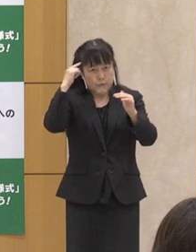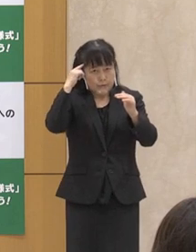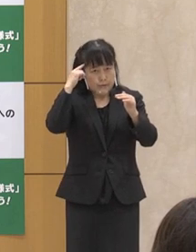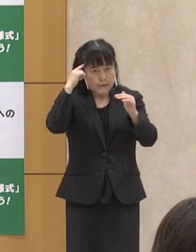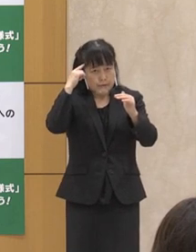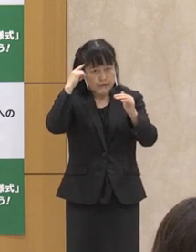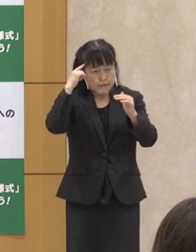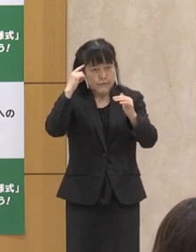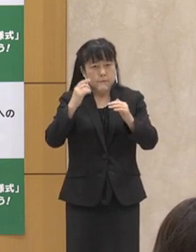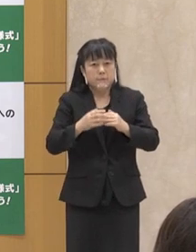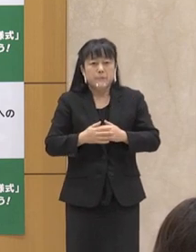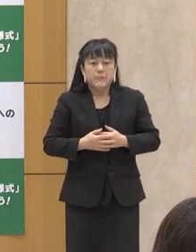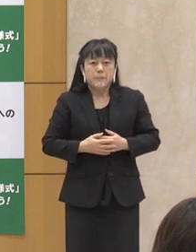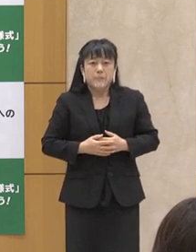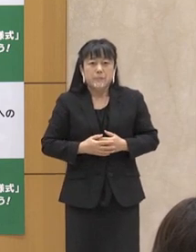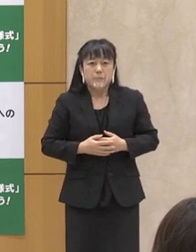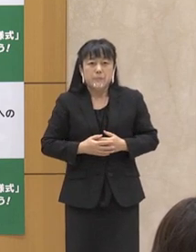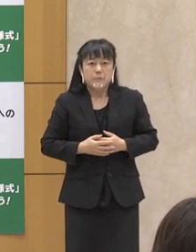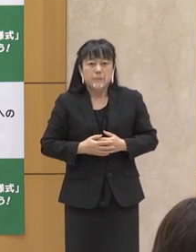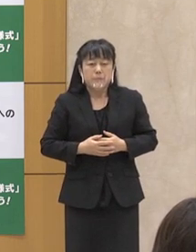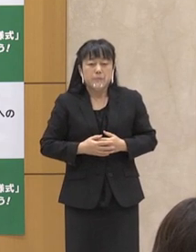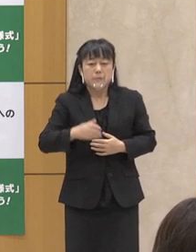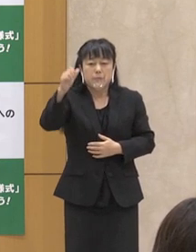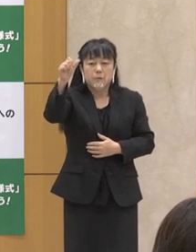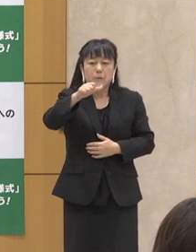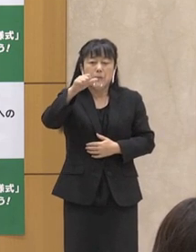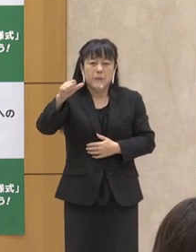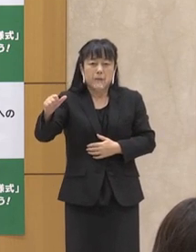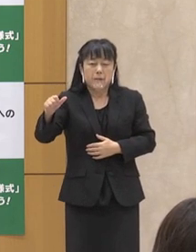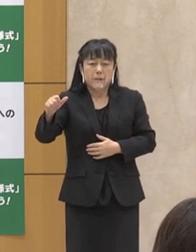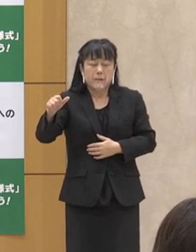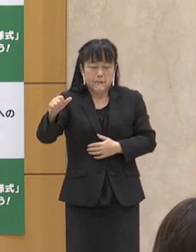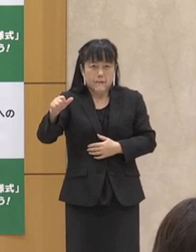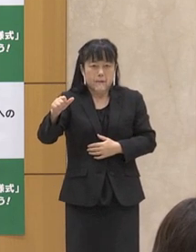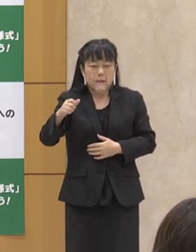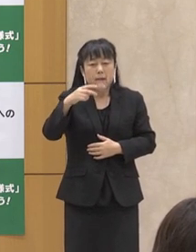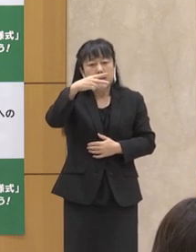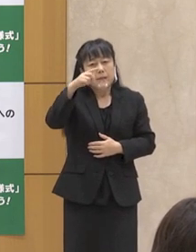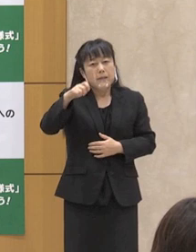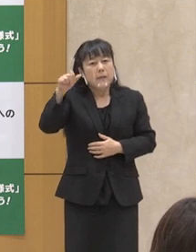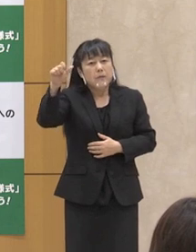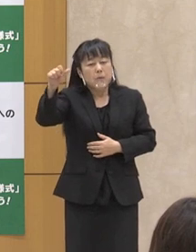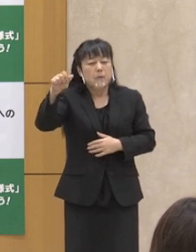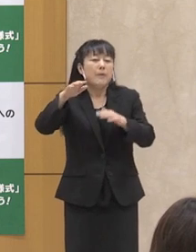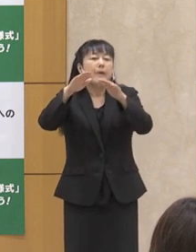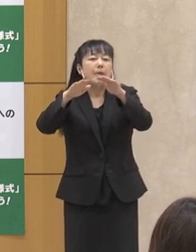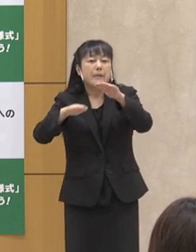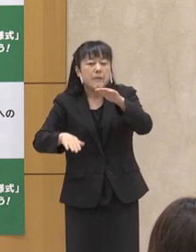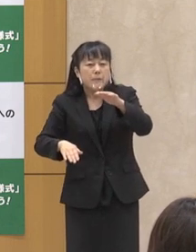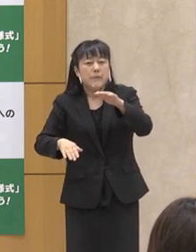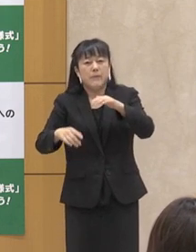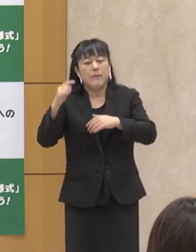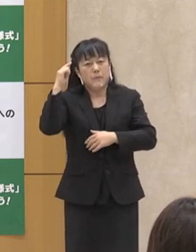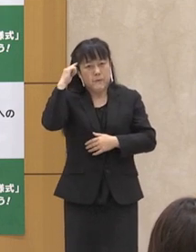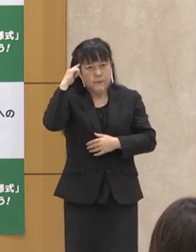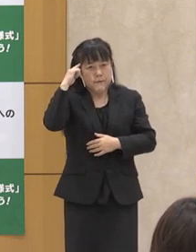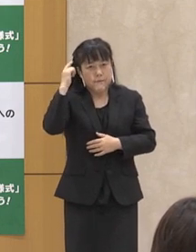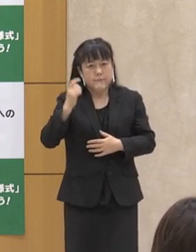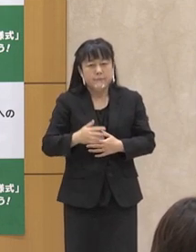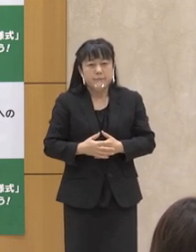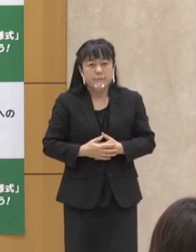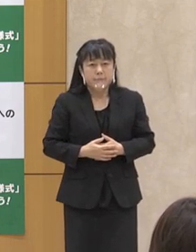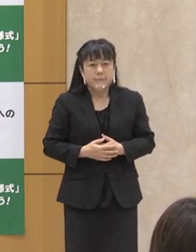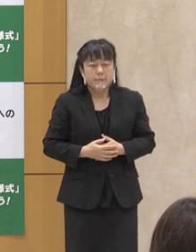0.5、3人とかそんな数字になると思うんですけども、まあ、2.5 人よりは低い数字でなります